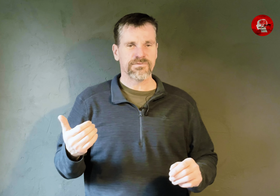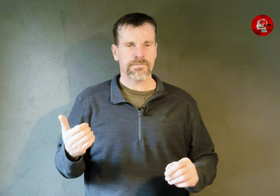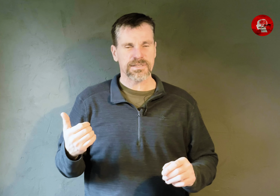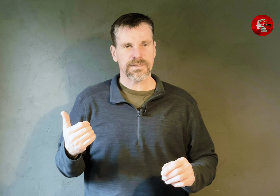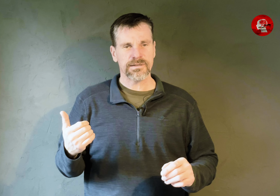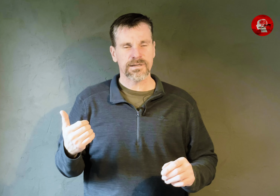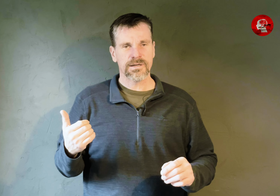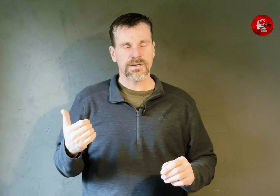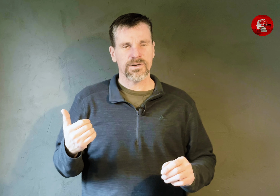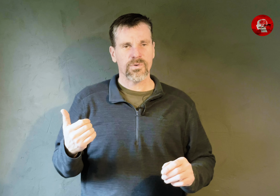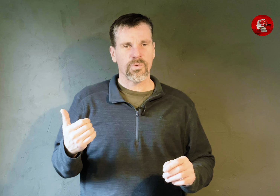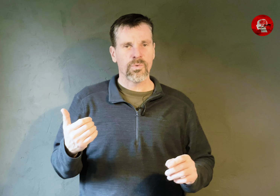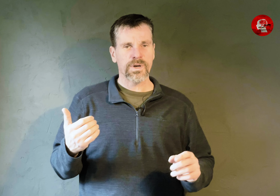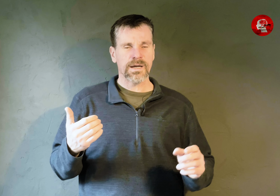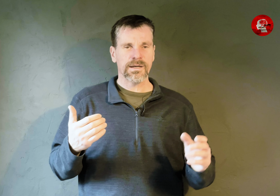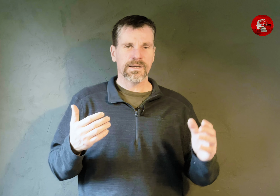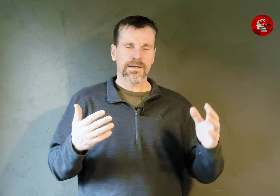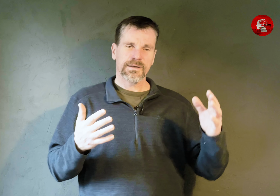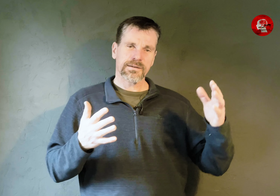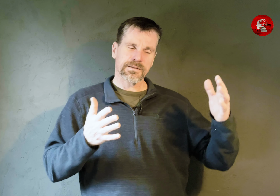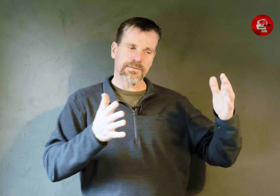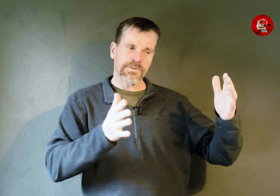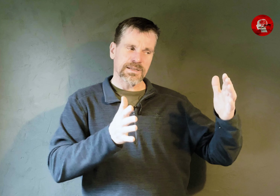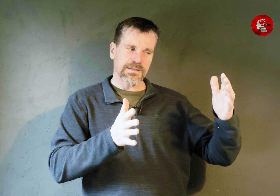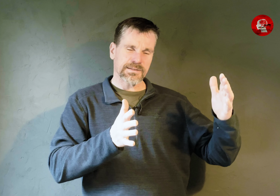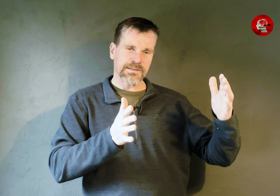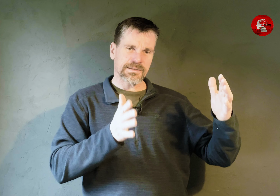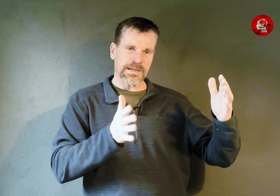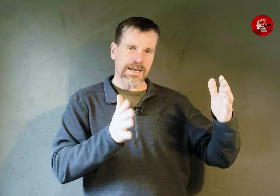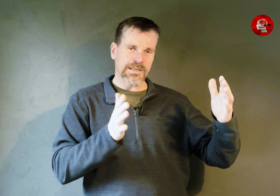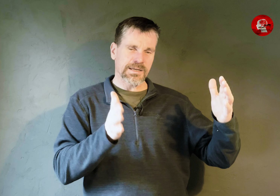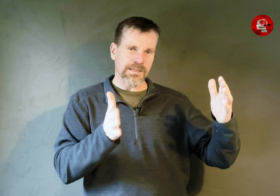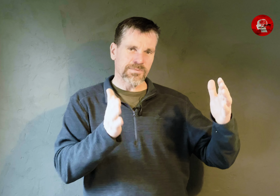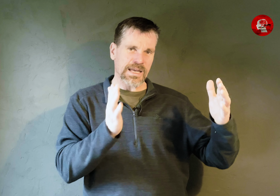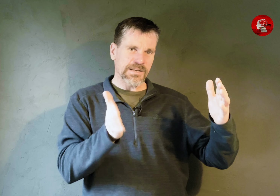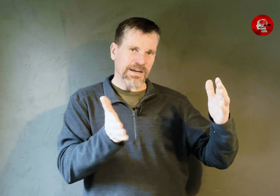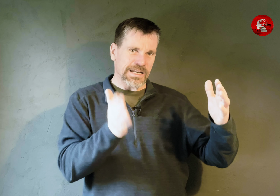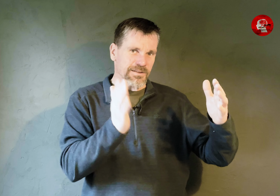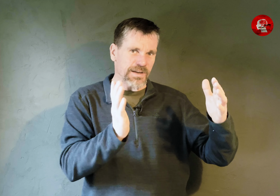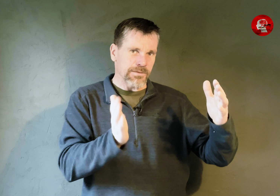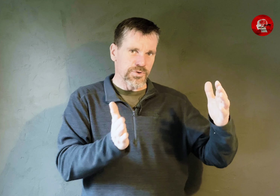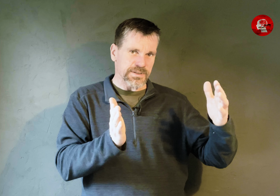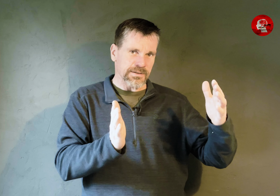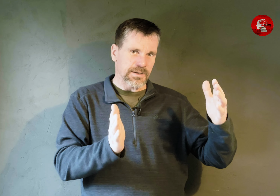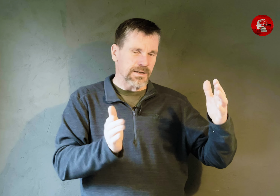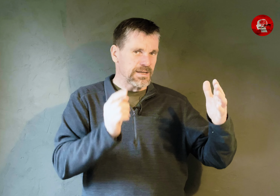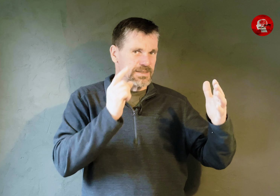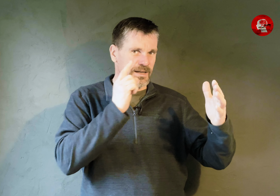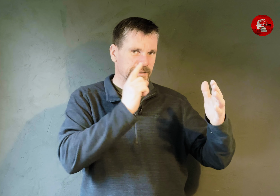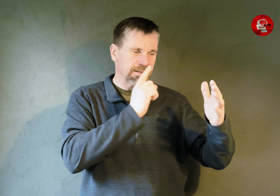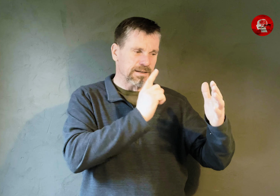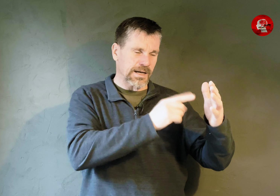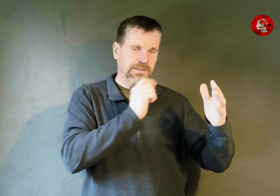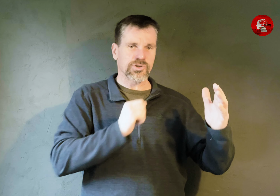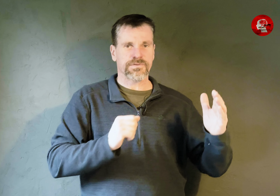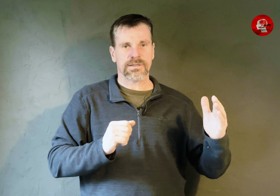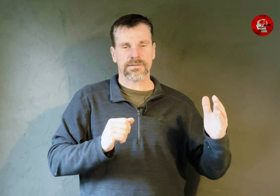verbessere oder wenn ich die eigentliche kette mit der die verglichen werden müsste ist ja die kantenschliff kette